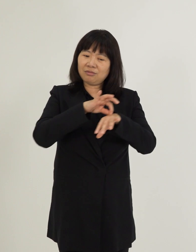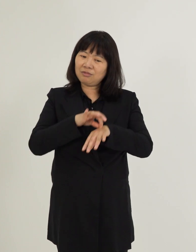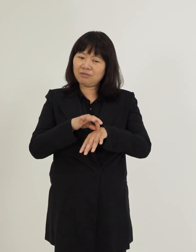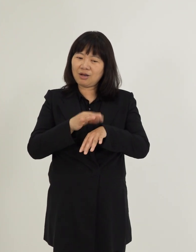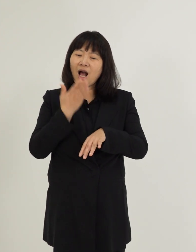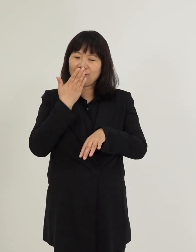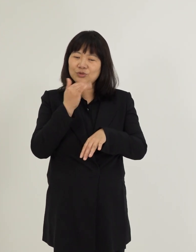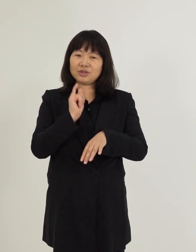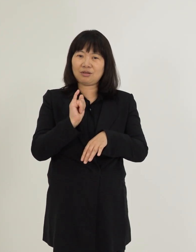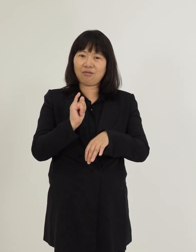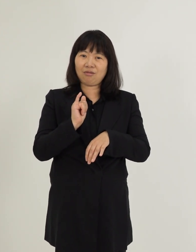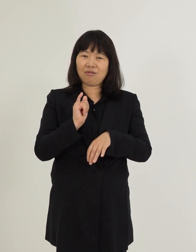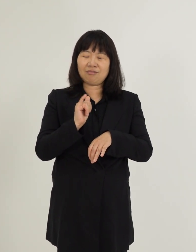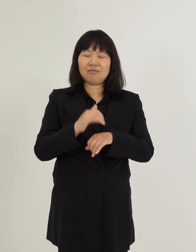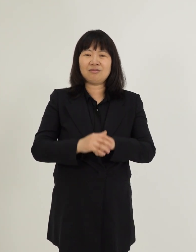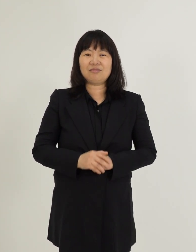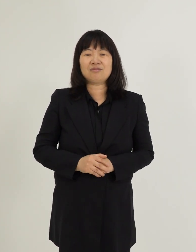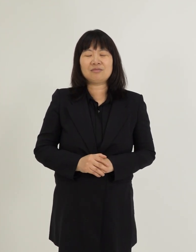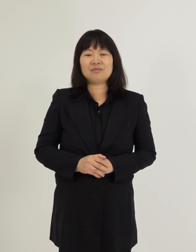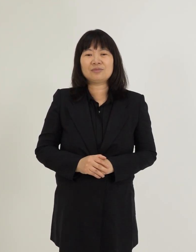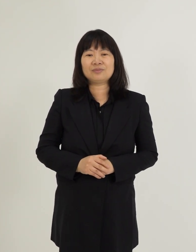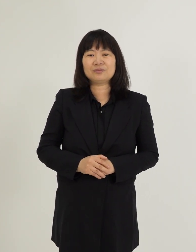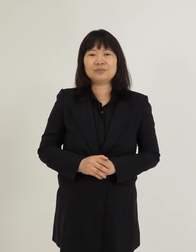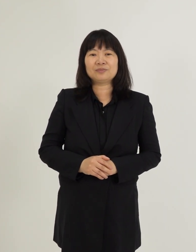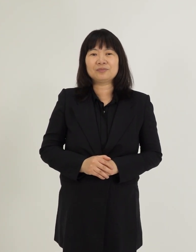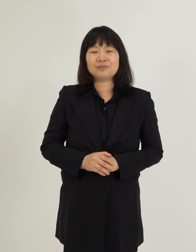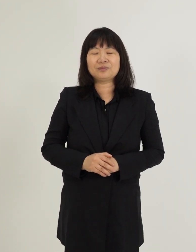그러니까 여기서 예수님이 잘못된 게 아니에요.